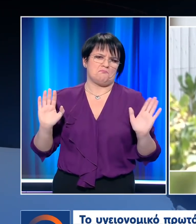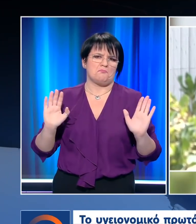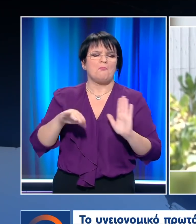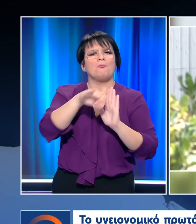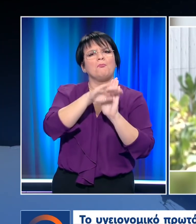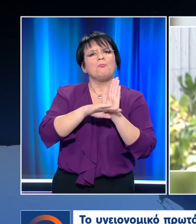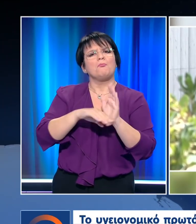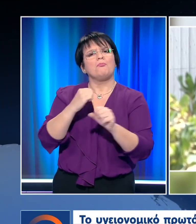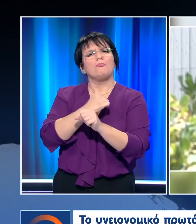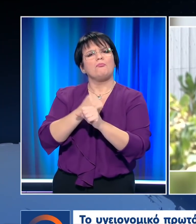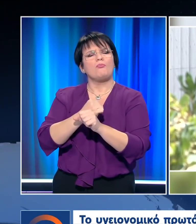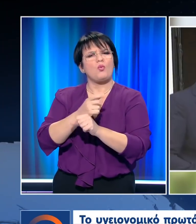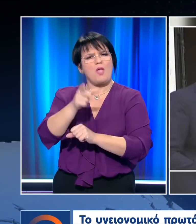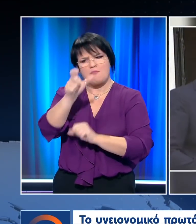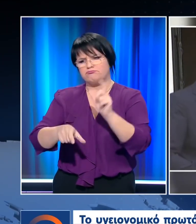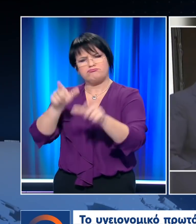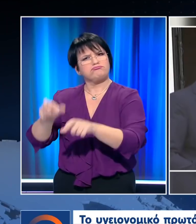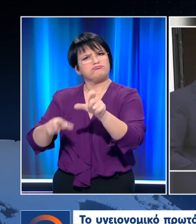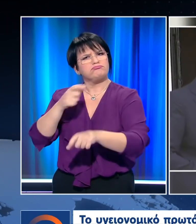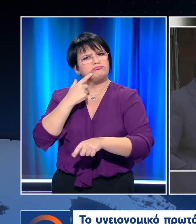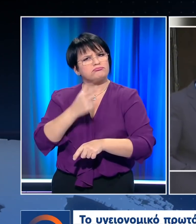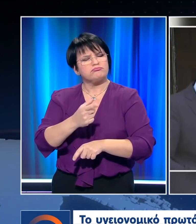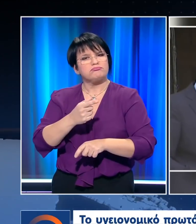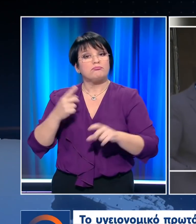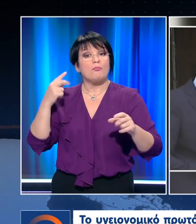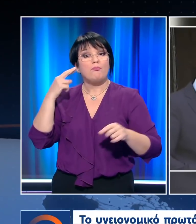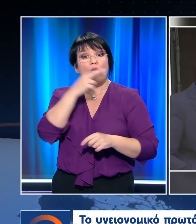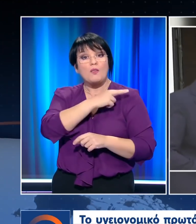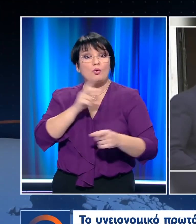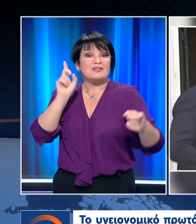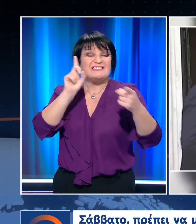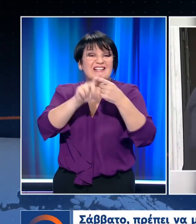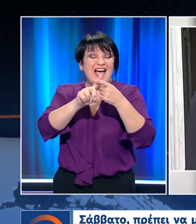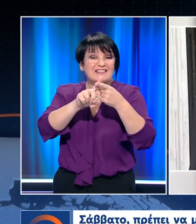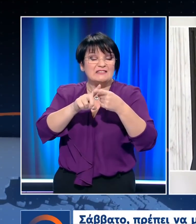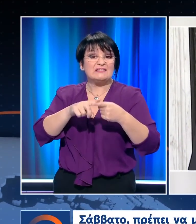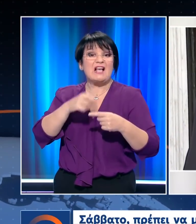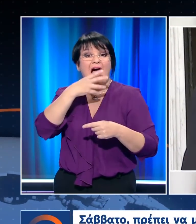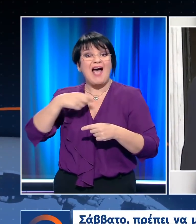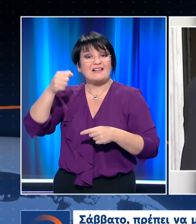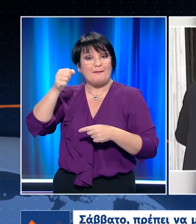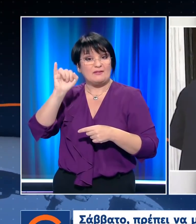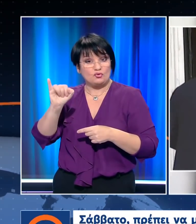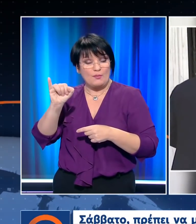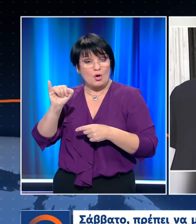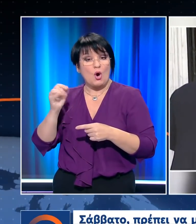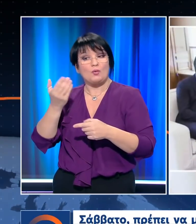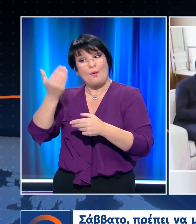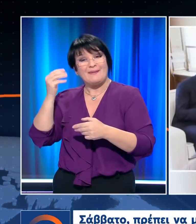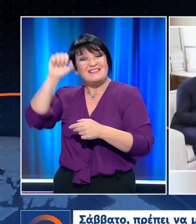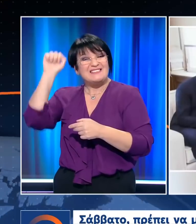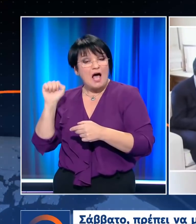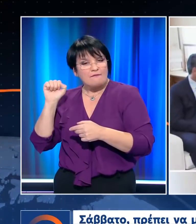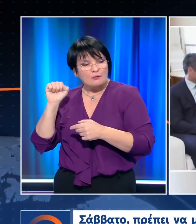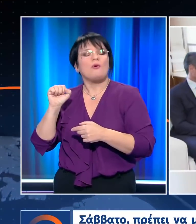ισχύει για όλους τους εργαζόμενους, από την ώρα που ο Πρωθυπουργός συνάντησε τον Αρχιεπίσκοπο το Σάββατο, πρέπει να μπει σε καραντίνα. Πρέπει να ειδοποιηθεί αυτή